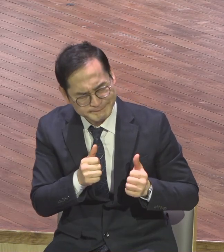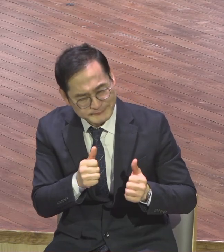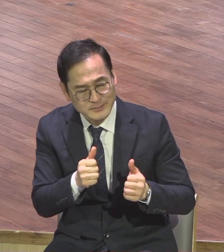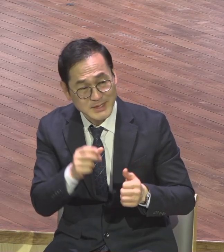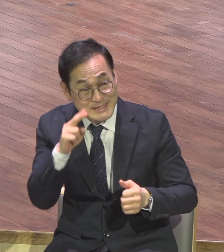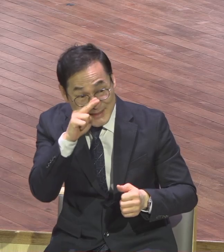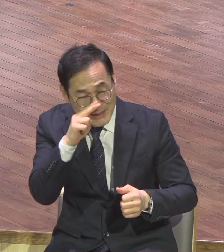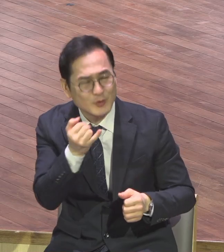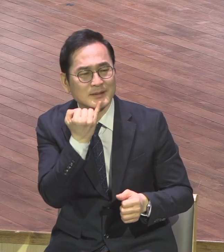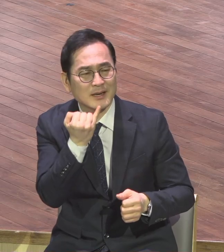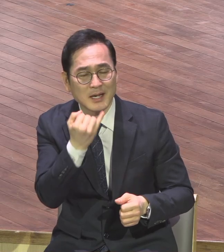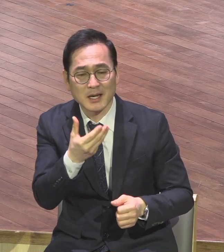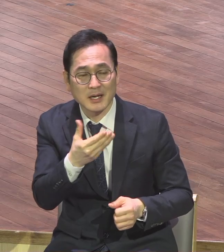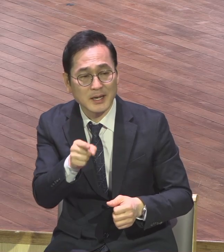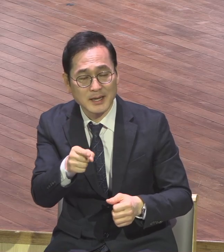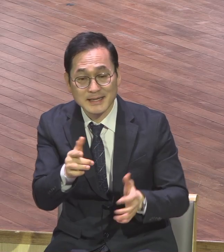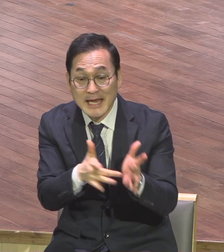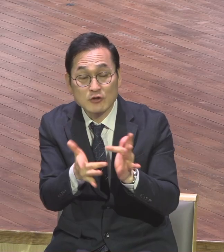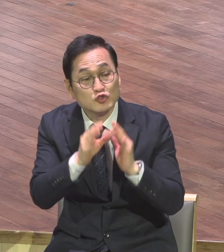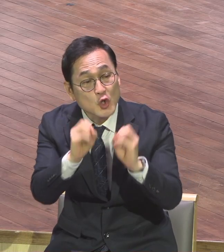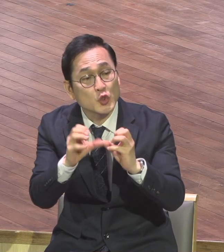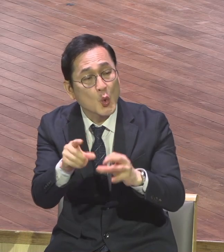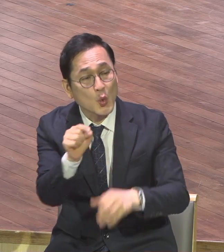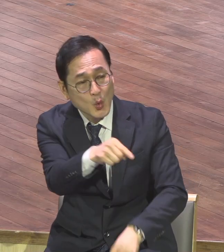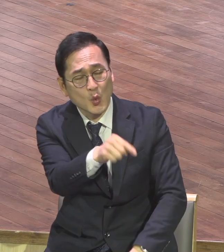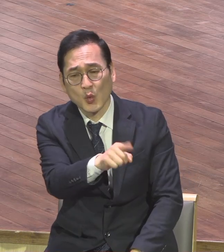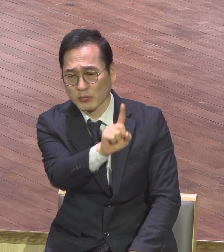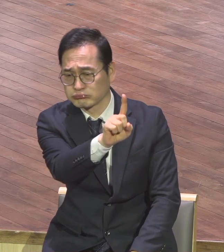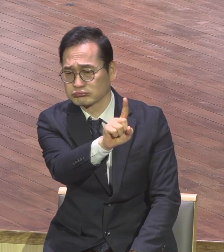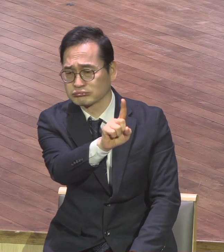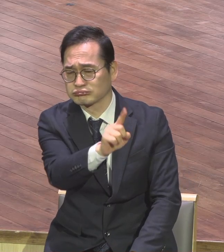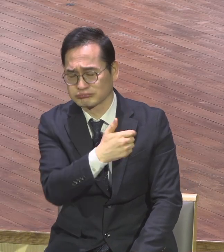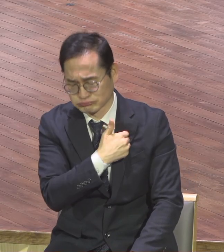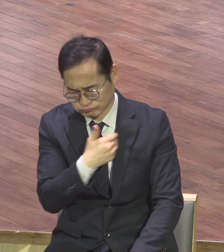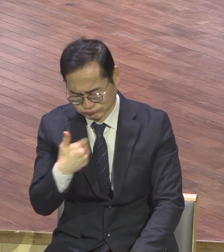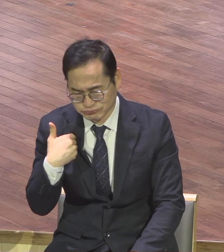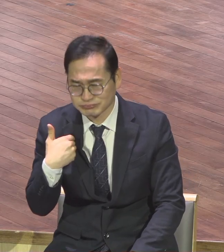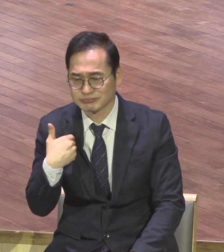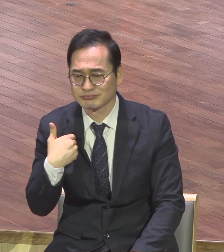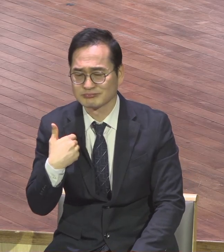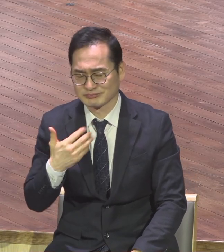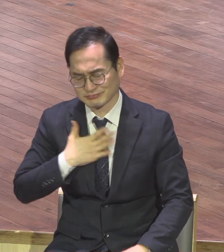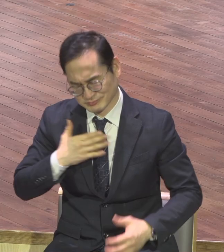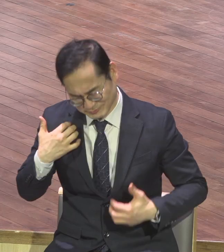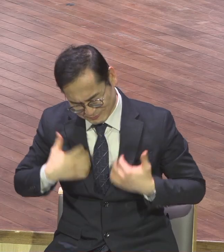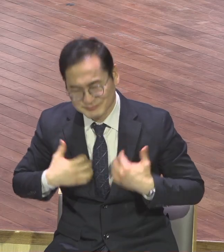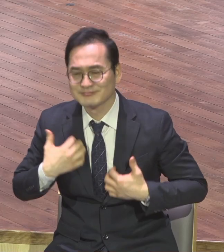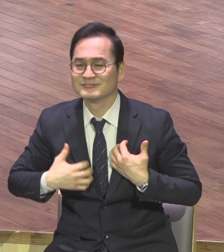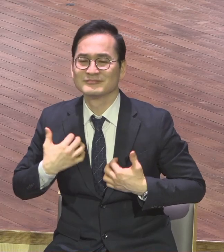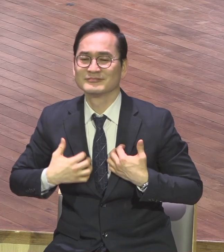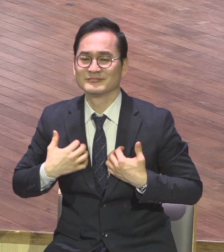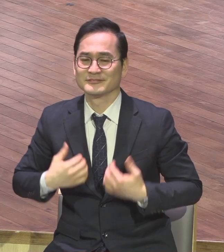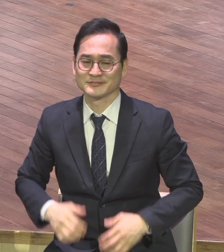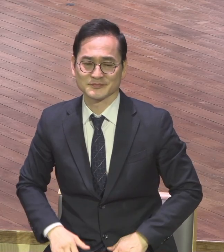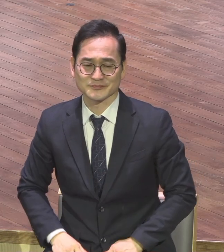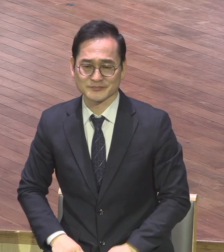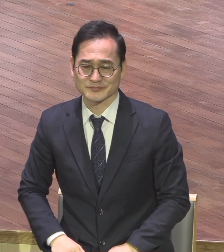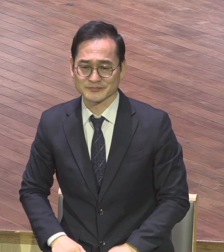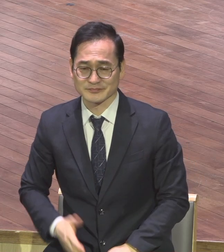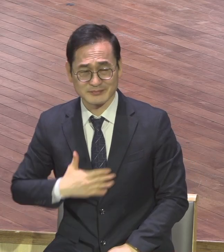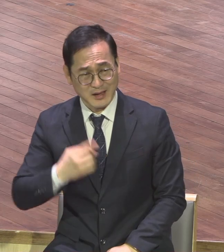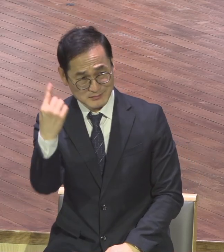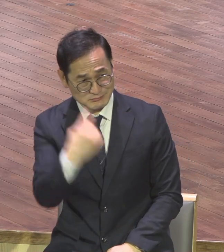예수가 그리스도 모든 문제 해결자 되신다는 참복음의 진리만 전파된다 하면 자신은